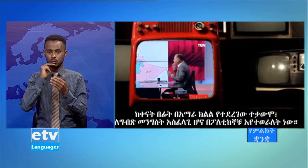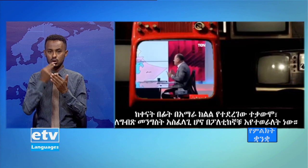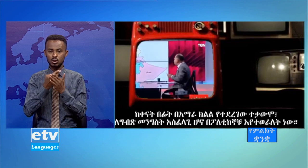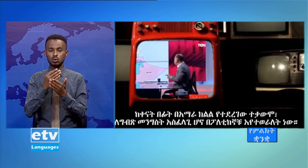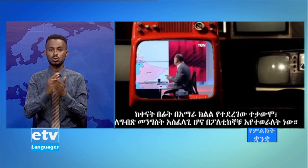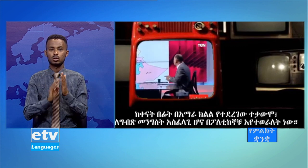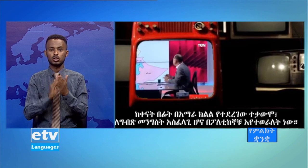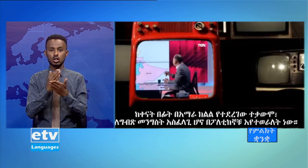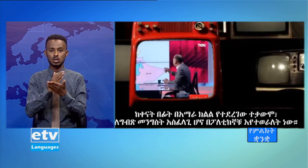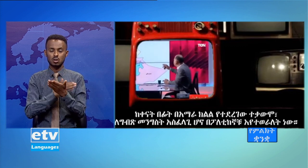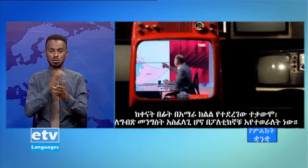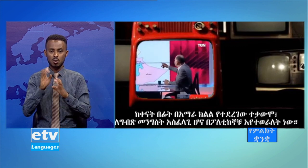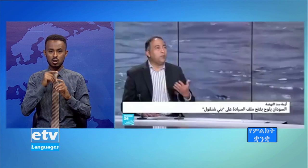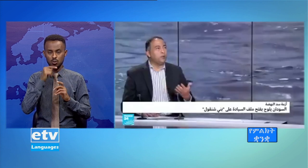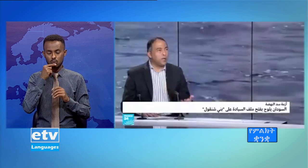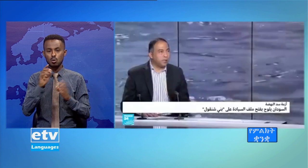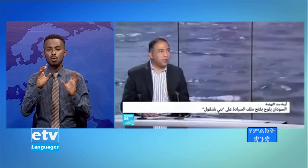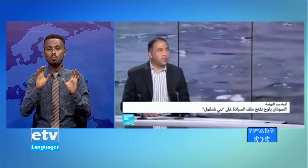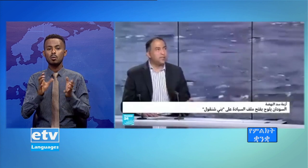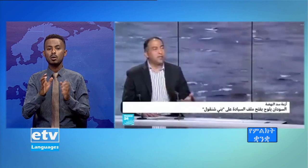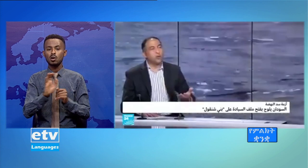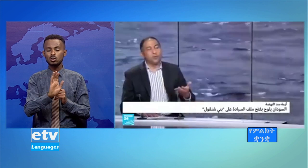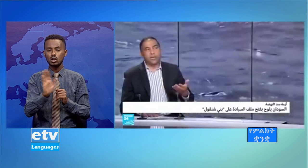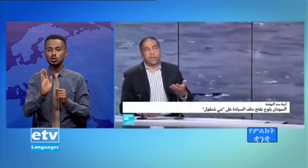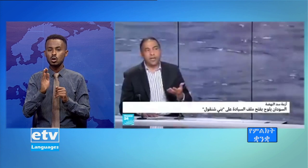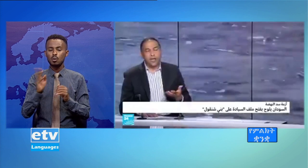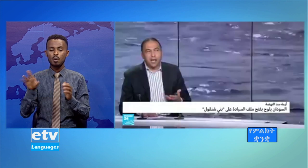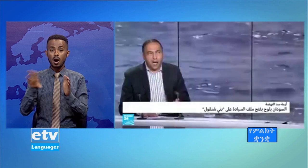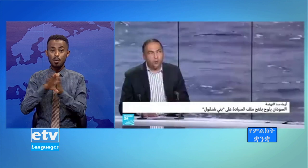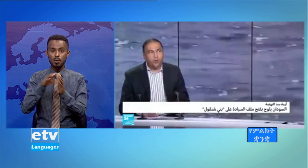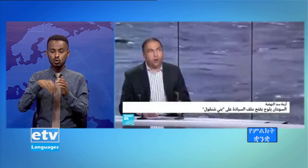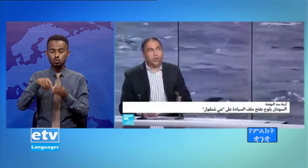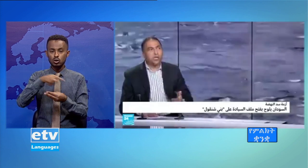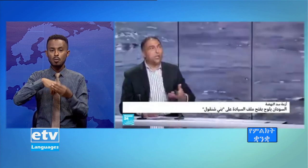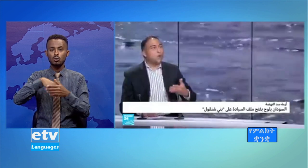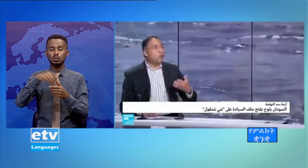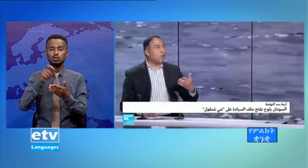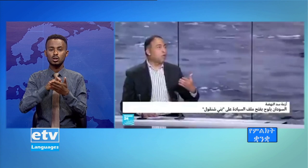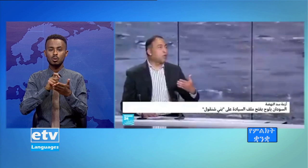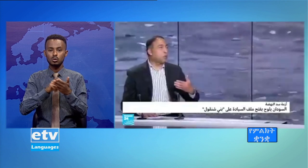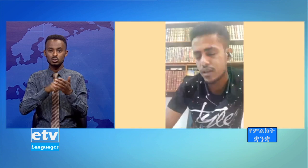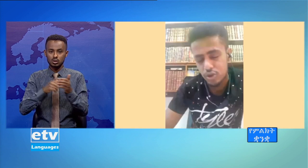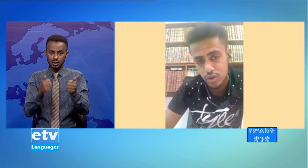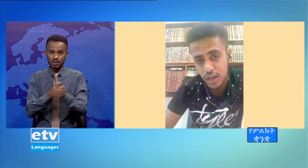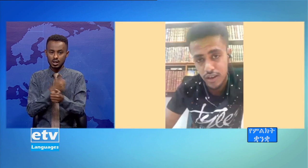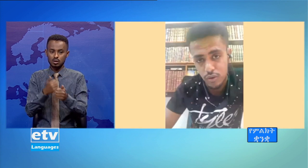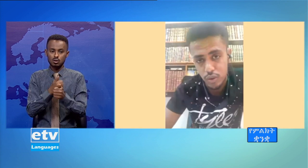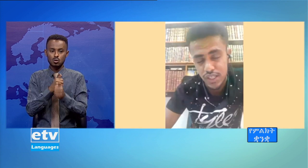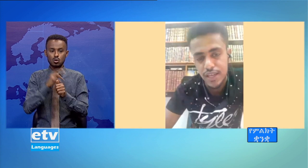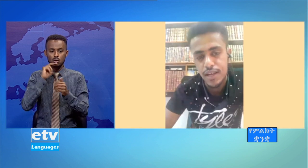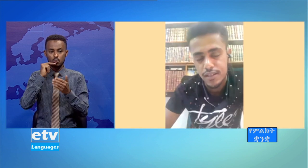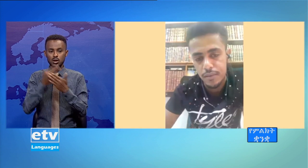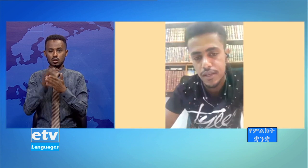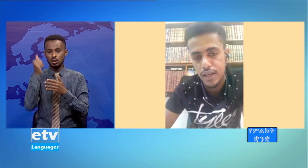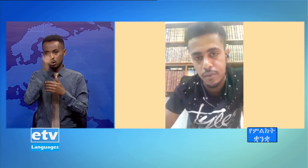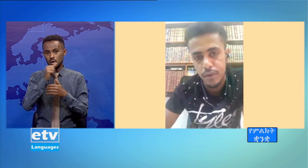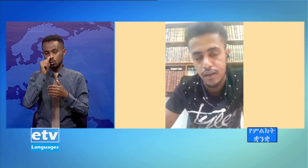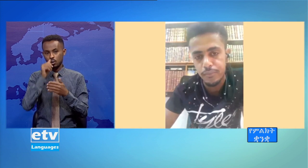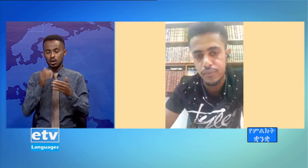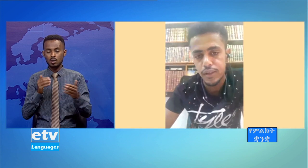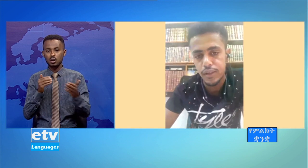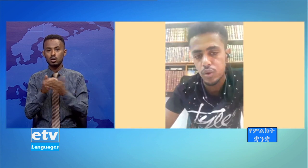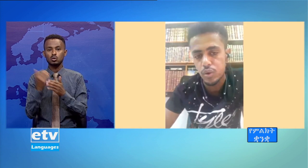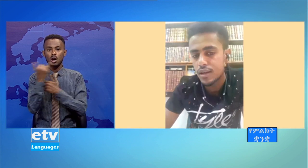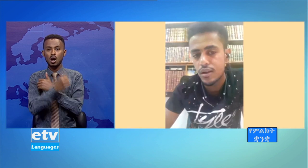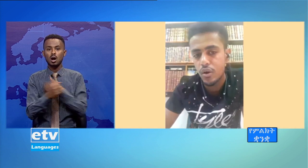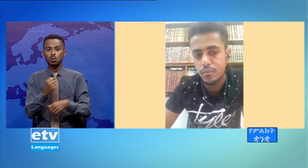እንዲታረሙ ለማድረግ ብሎም በሚዲያዎቻቸው በአባይ ዙሪያ የሚያወጧቸውን ዘገባዎች እየተከታተሉ መረጃ ለኢትዮጵያን ከመያደርሱ ሀገር